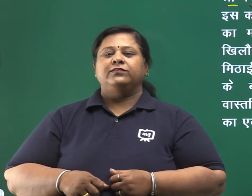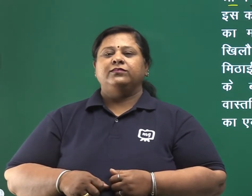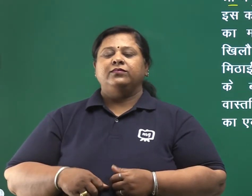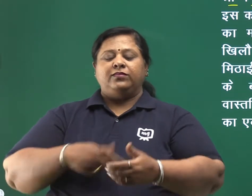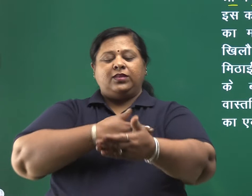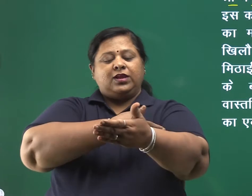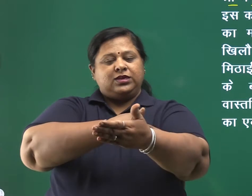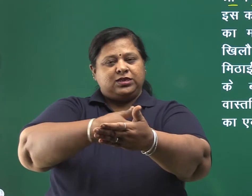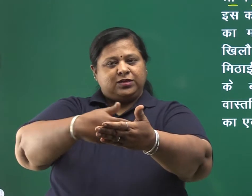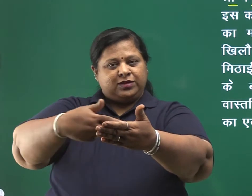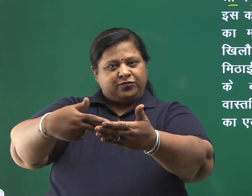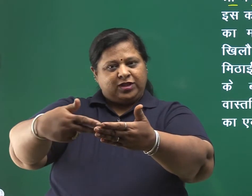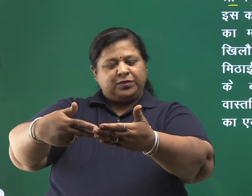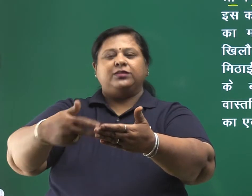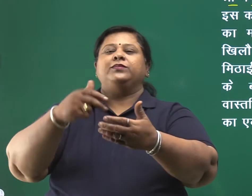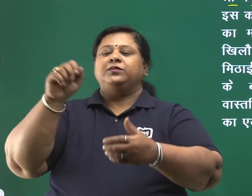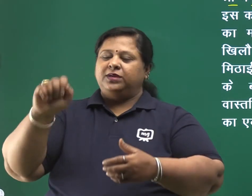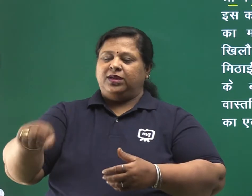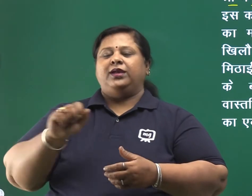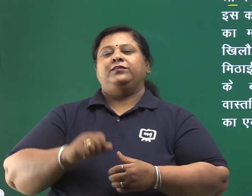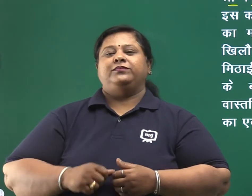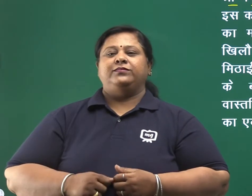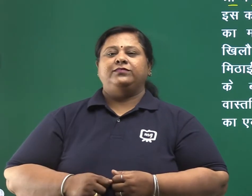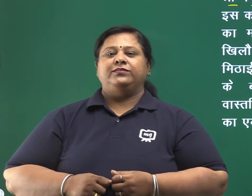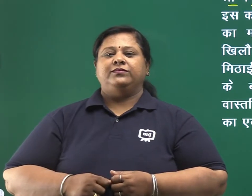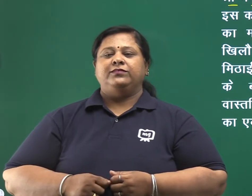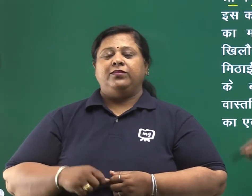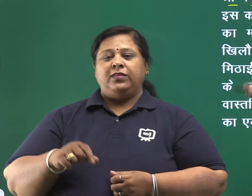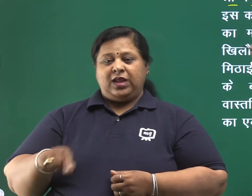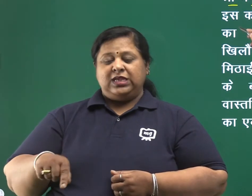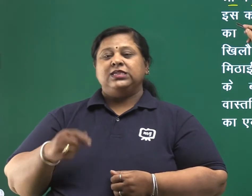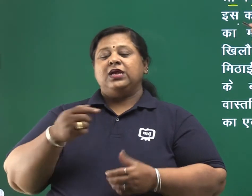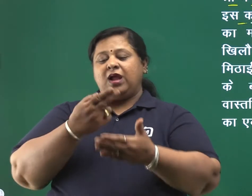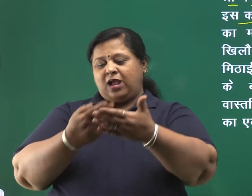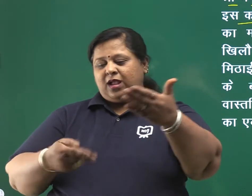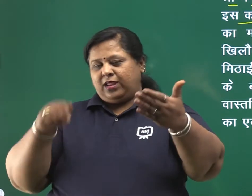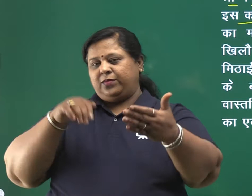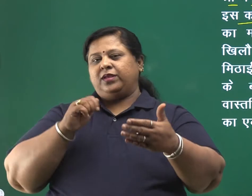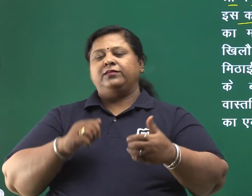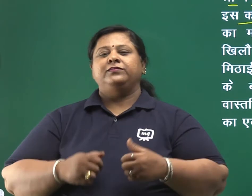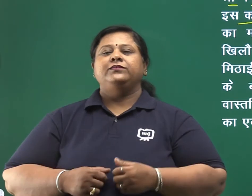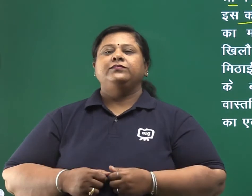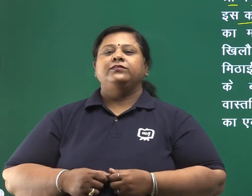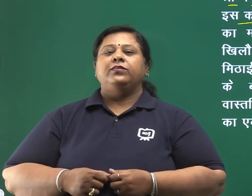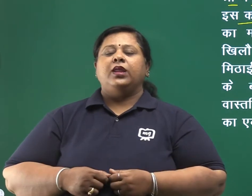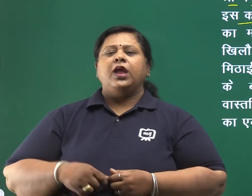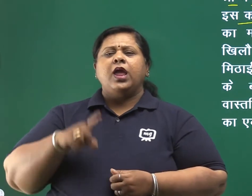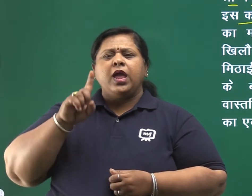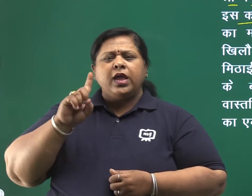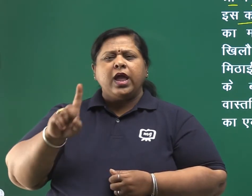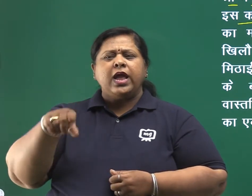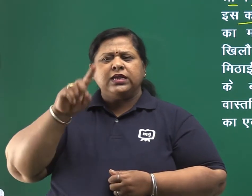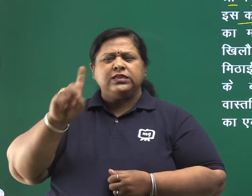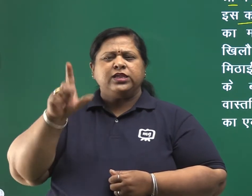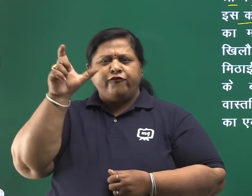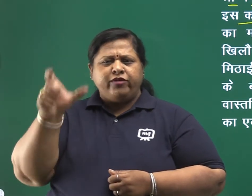श्री भगवती प्रसाद वाजपेयी हैं। इस कहानी में एक ऐसे व्यक्ति